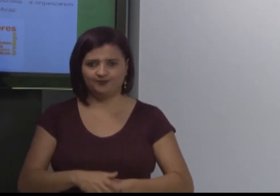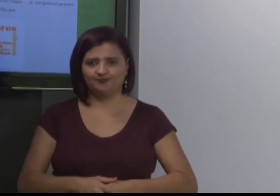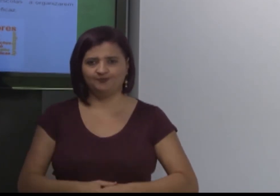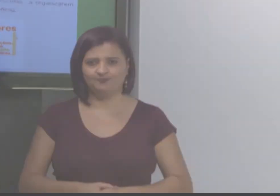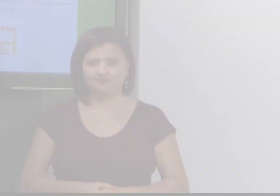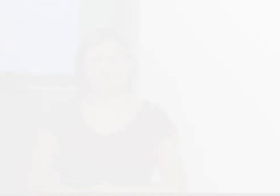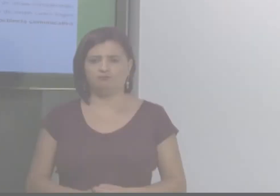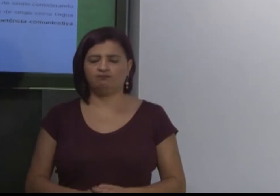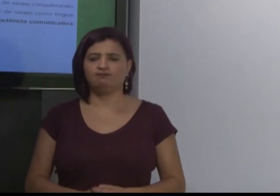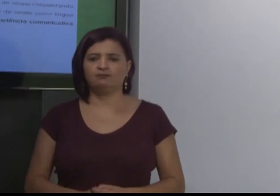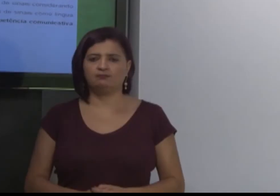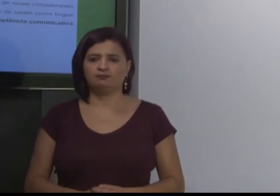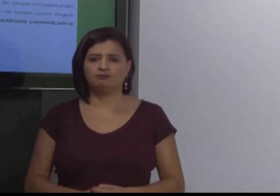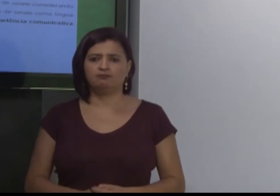para surdos.